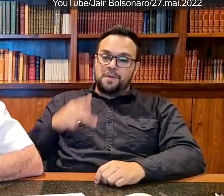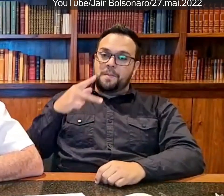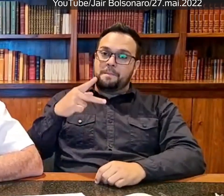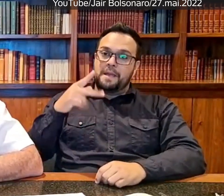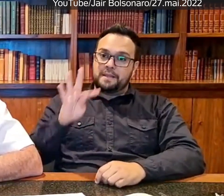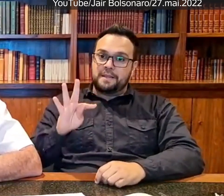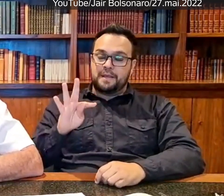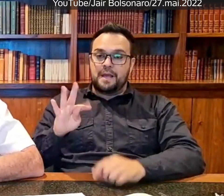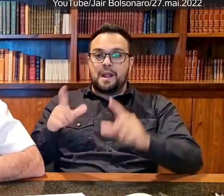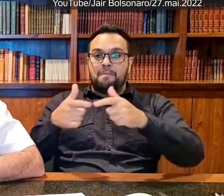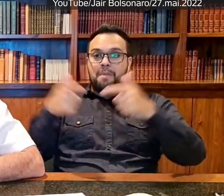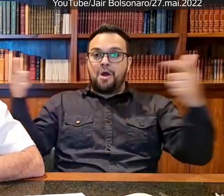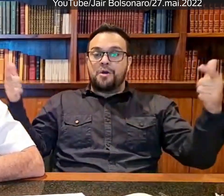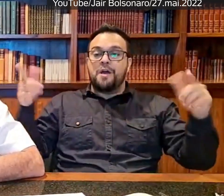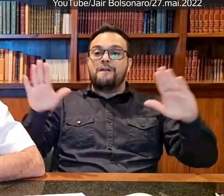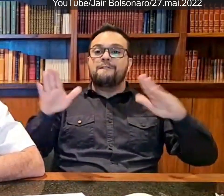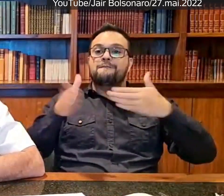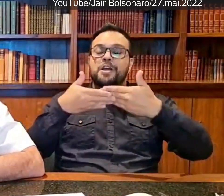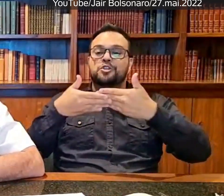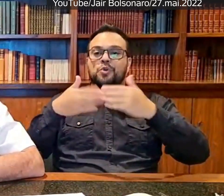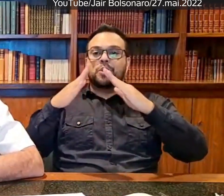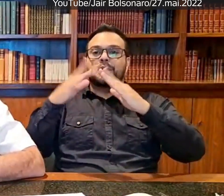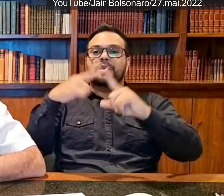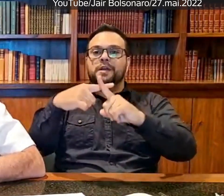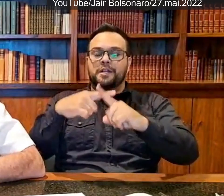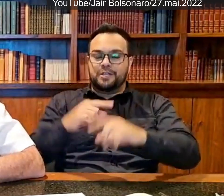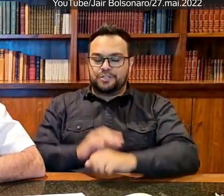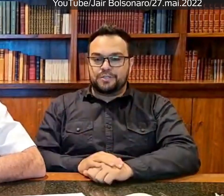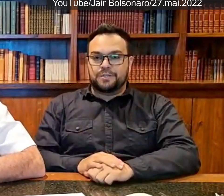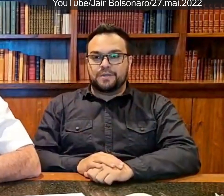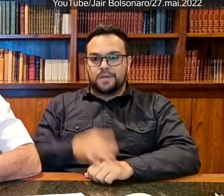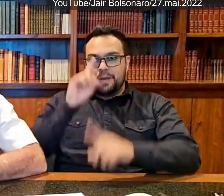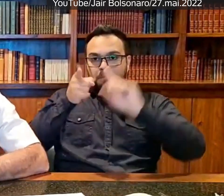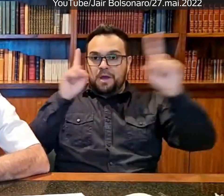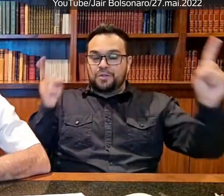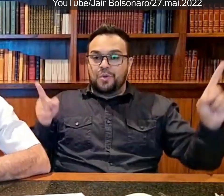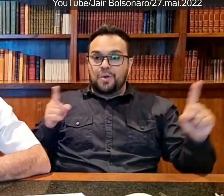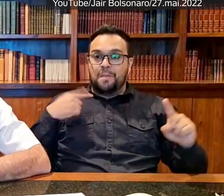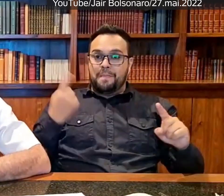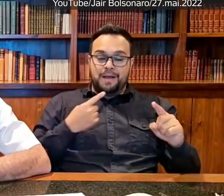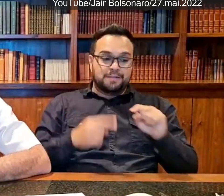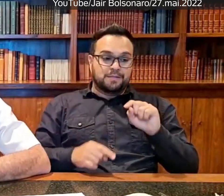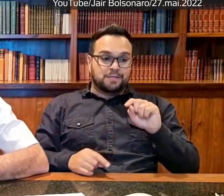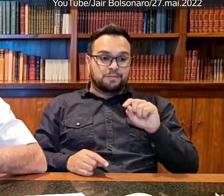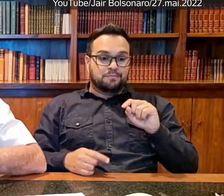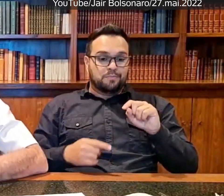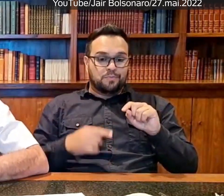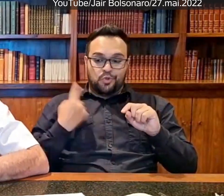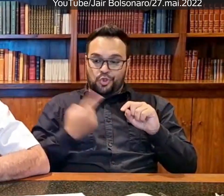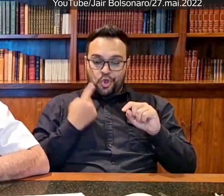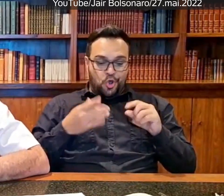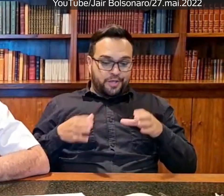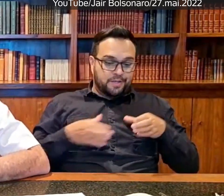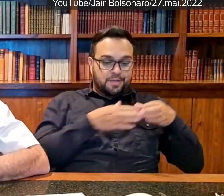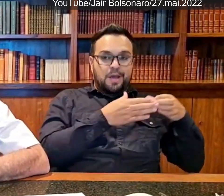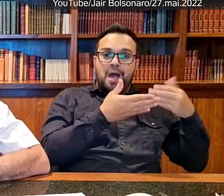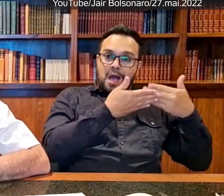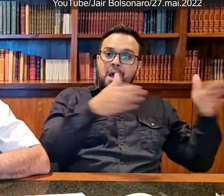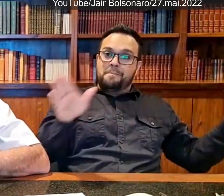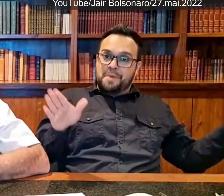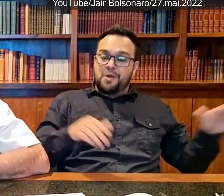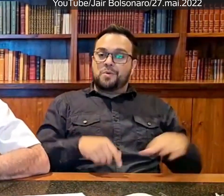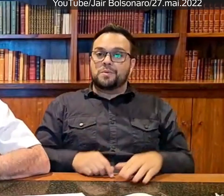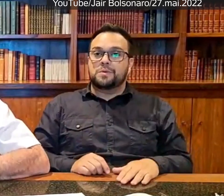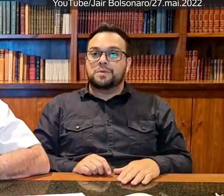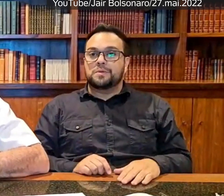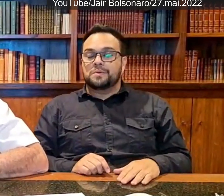PT, foram unânimes, fecharam templos, fecharam igrejas. O lado de cá não. O lado de cá fala,